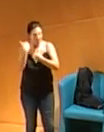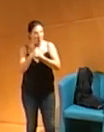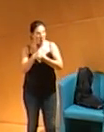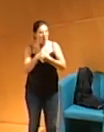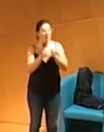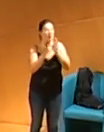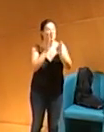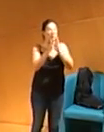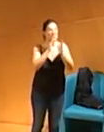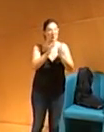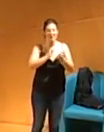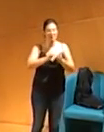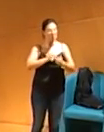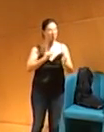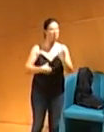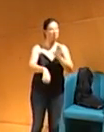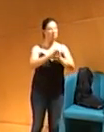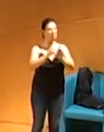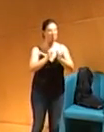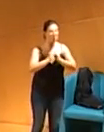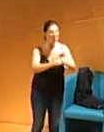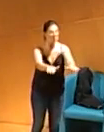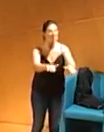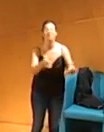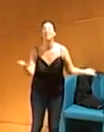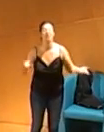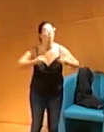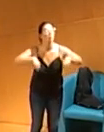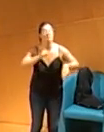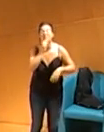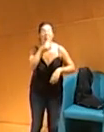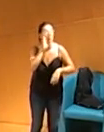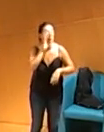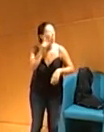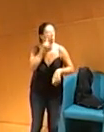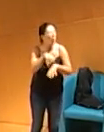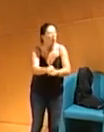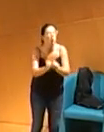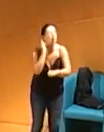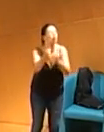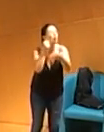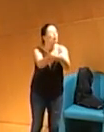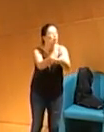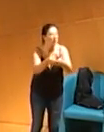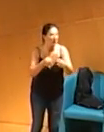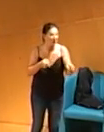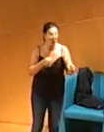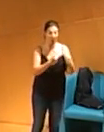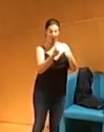mamans là sur cette page Facebook, pourquoi est-ce qu'on n'a pas laissé tomber ? Et c'est une maman qui m'a dit, on n'a pas laissé tomber parce qu'on est resté